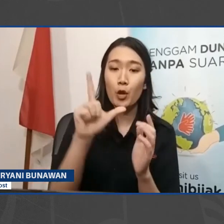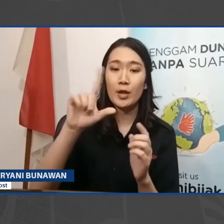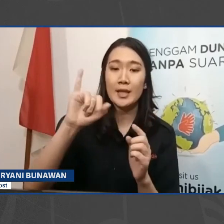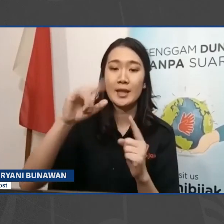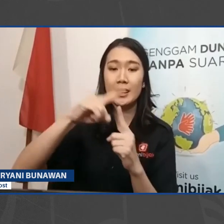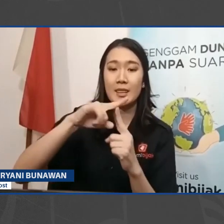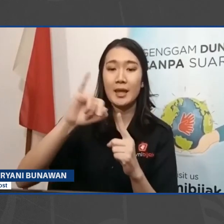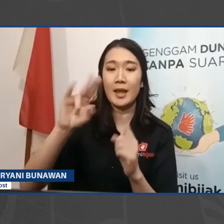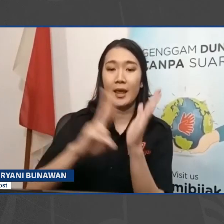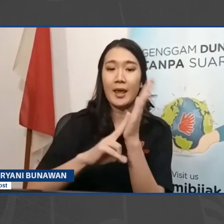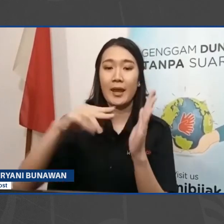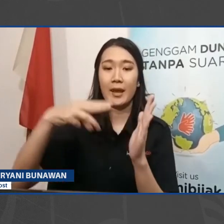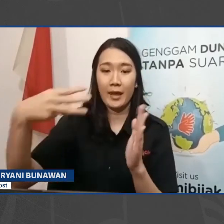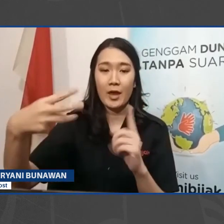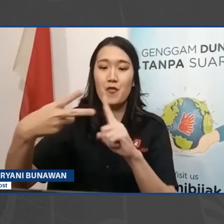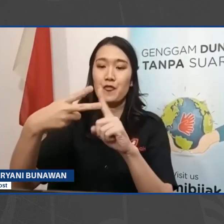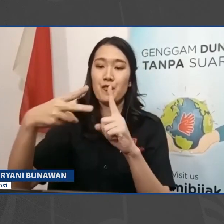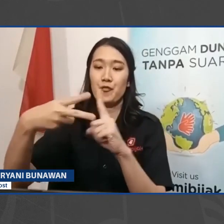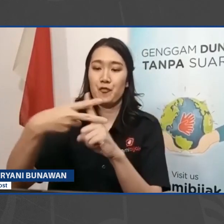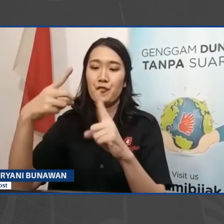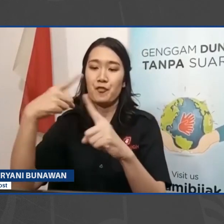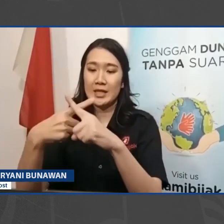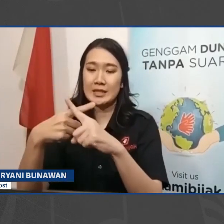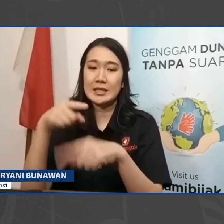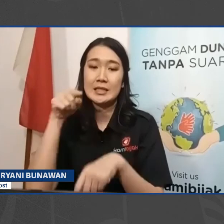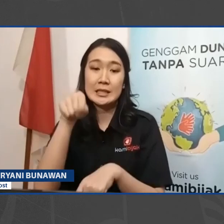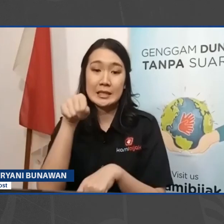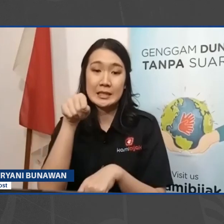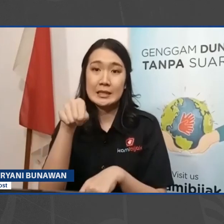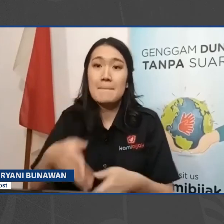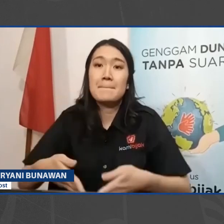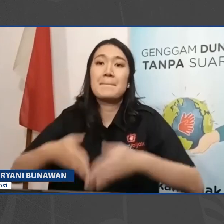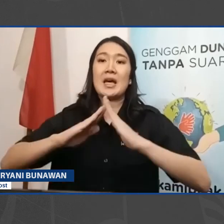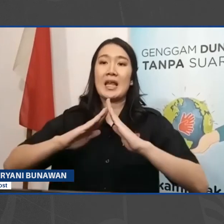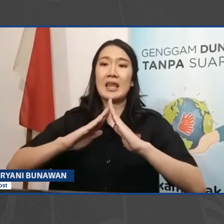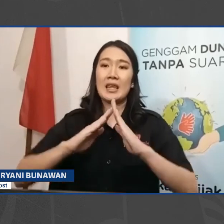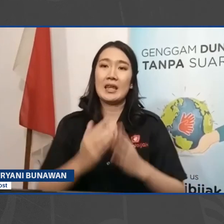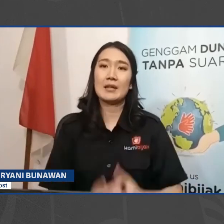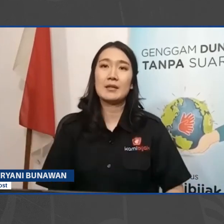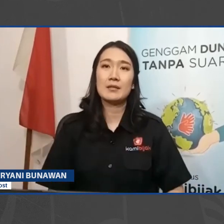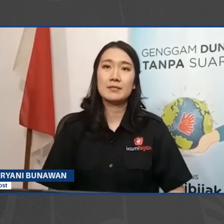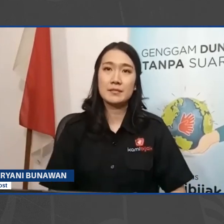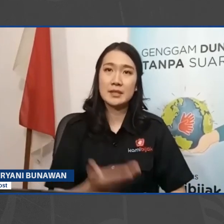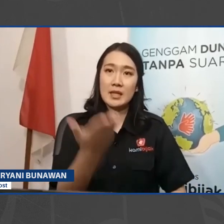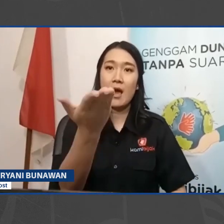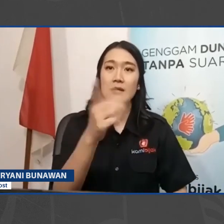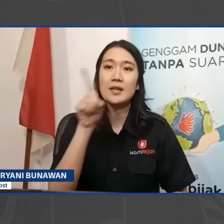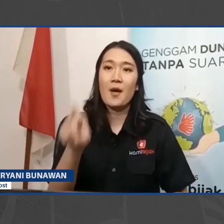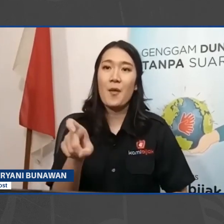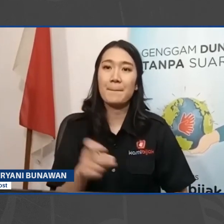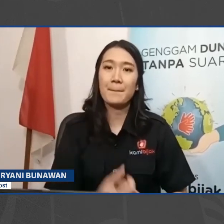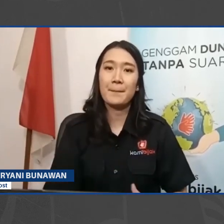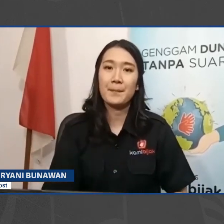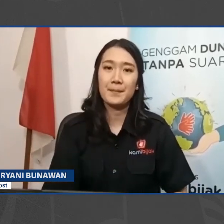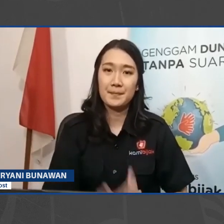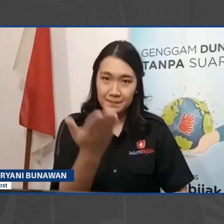Pertanyaannya, sudah berapa lama Multiline FX ini berdiri? Silahkan dijawab, Mas